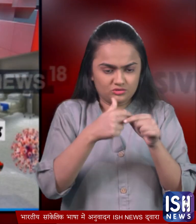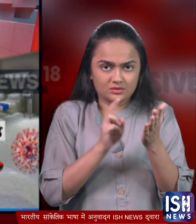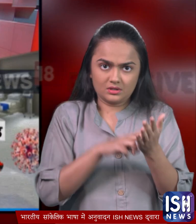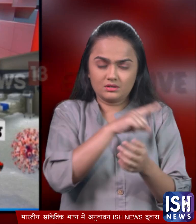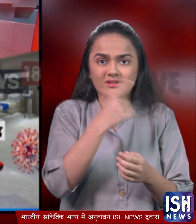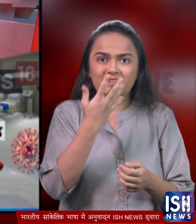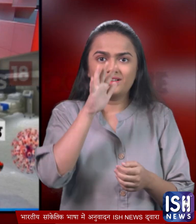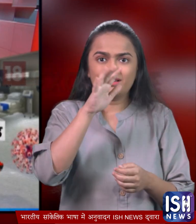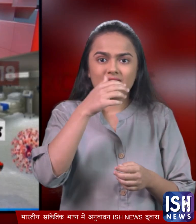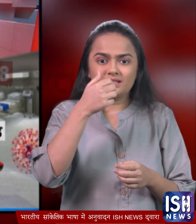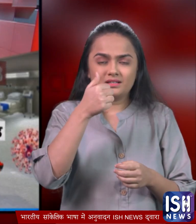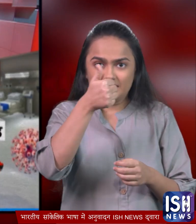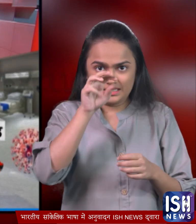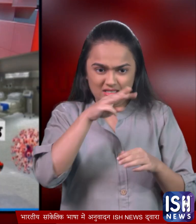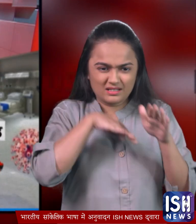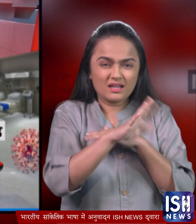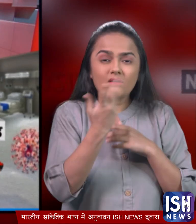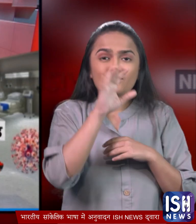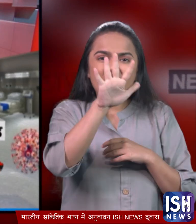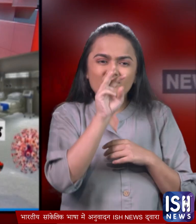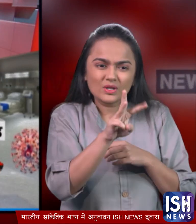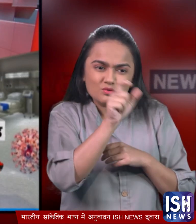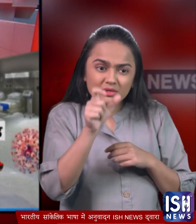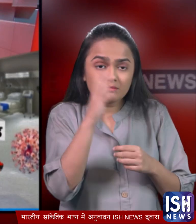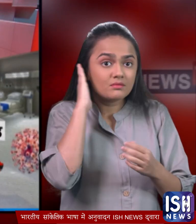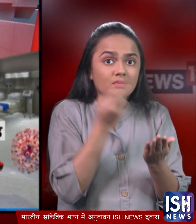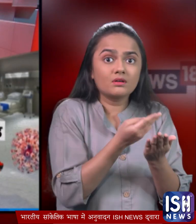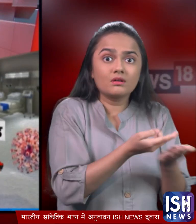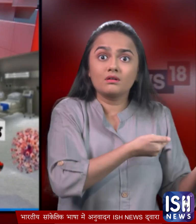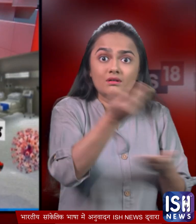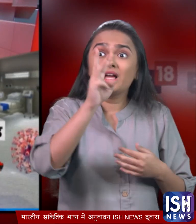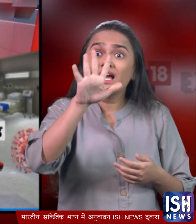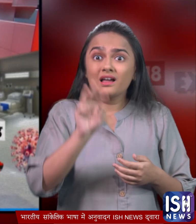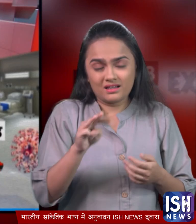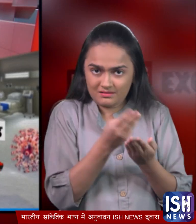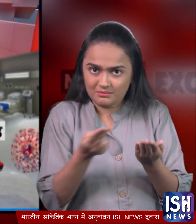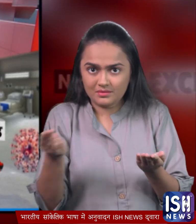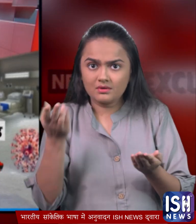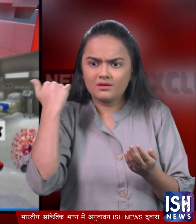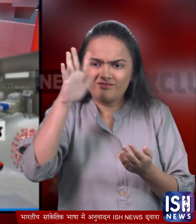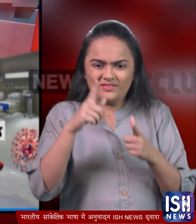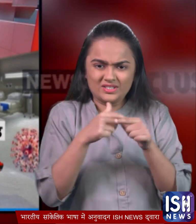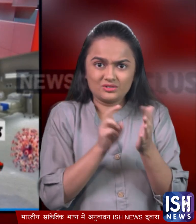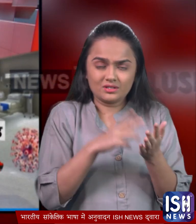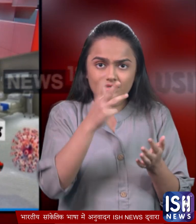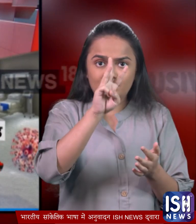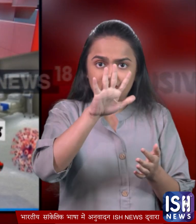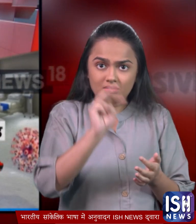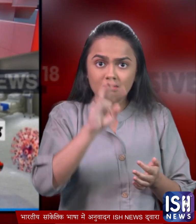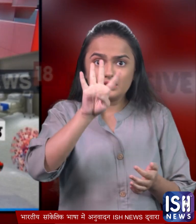जनवरी तक 35,594 बेड में 5,998 कोरोना मरीजों से भरे थे, जबकि यह संख्या 5 जनवरी